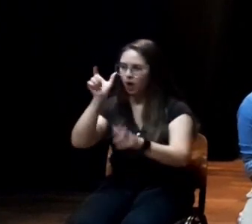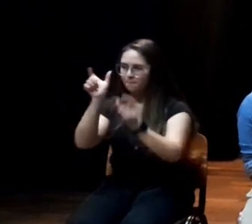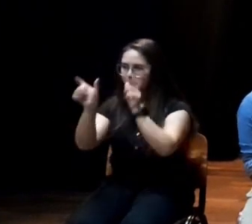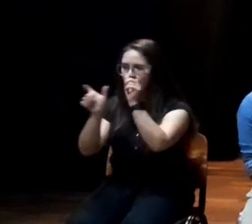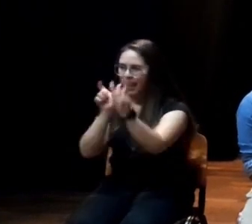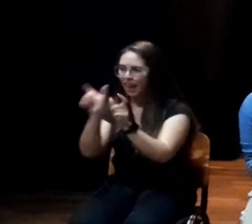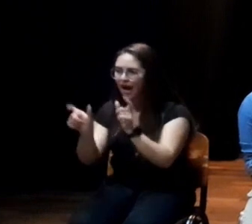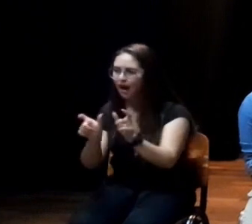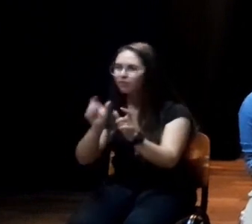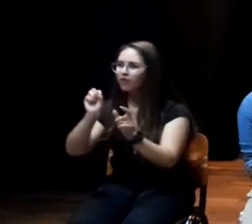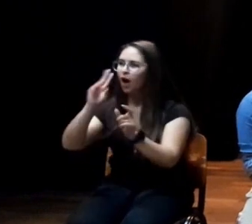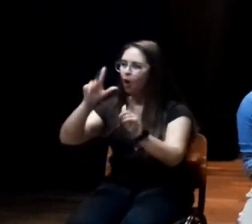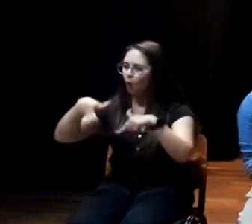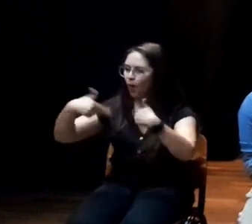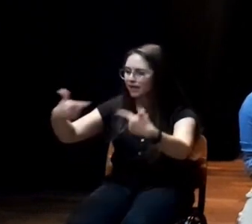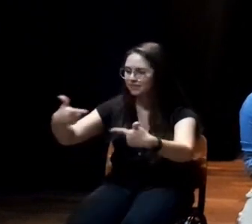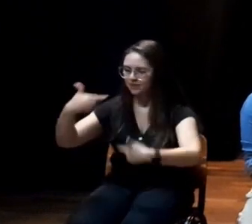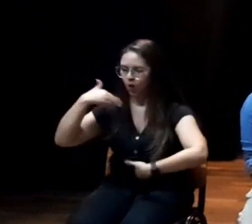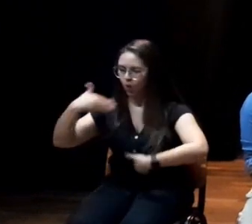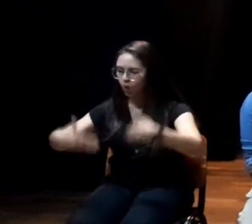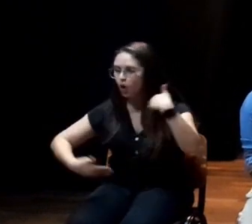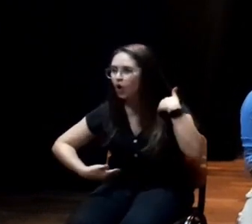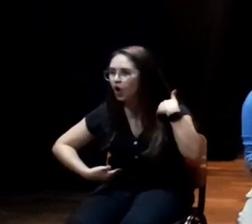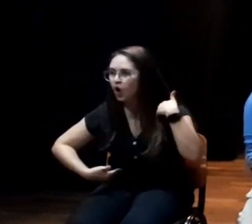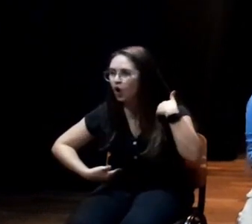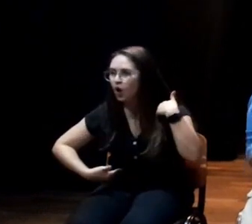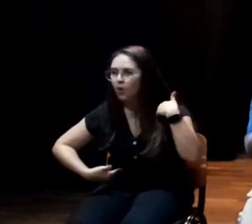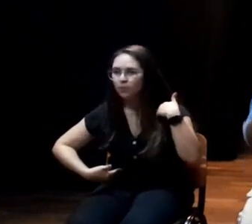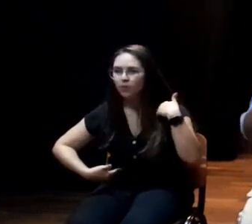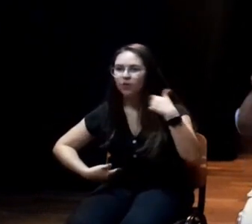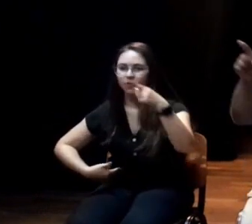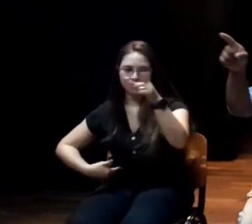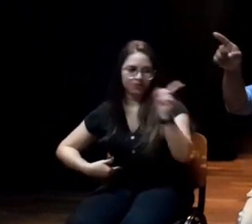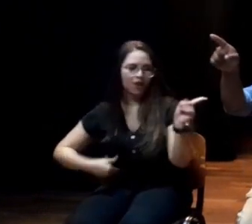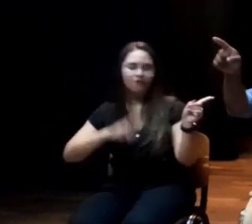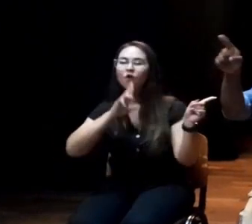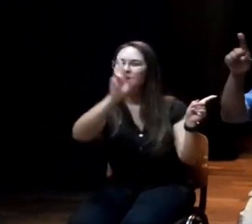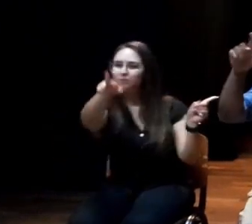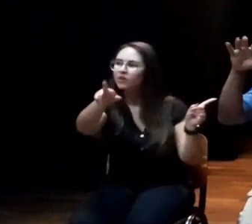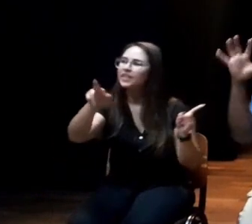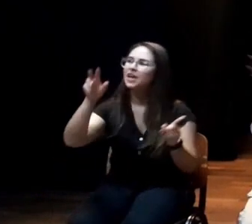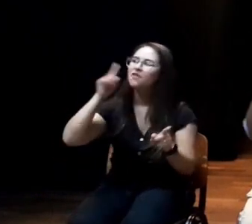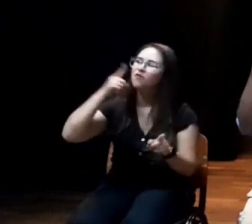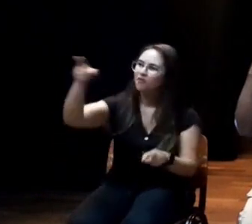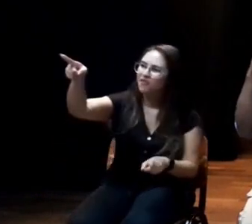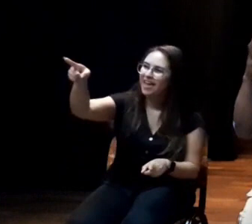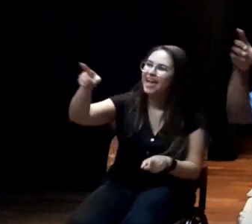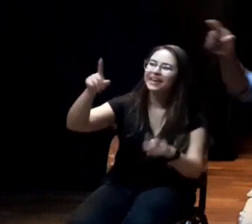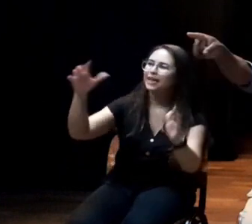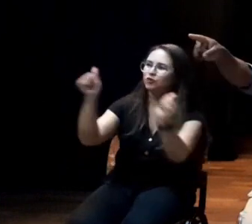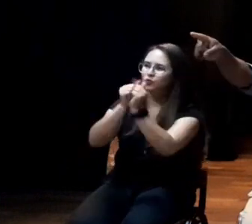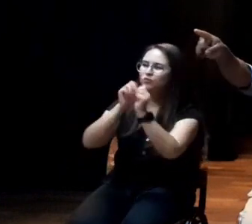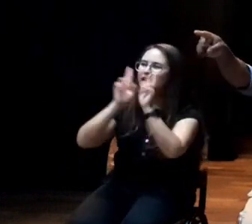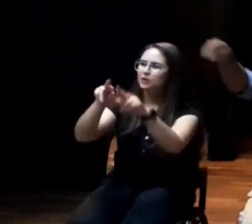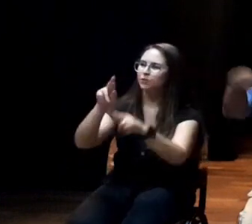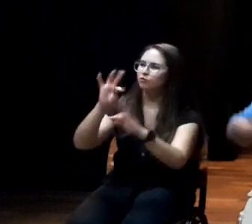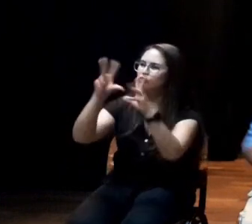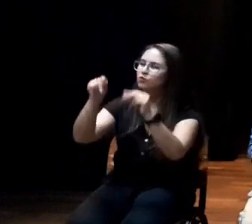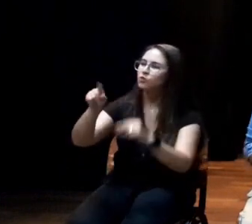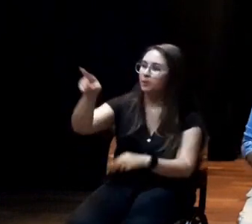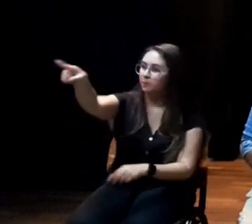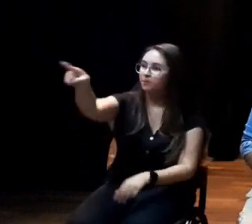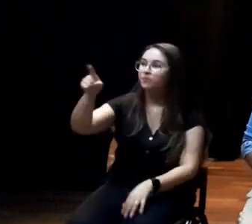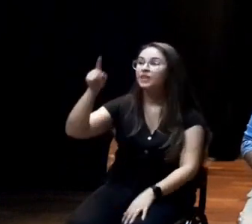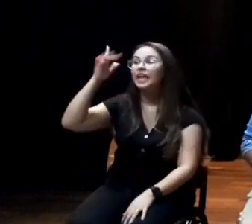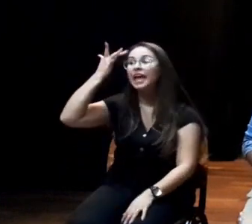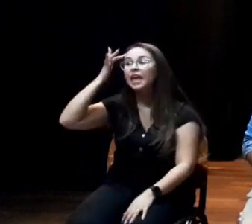palavras ou também as ações do corpo. Vou te responder. Vou ouvir ele, que a gente junta tudo numa só. Então, eu